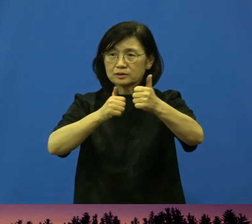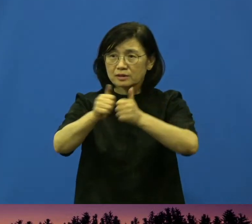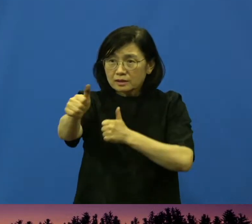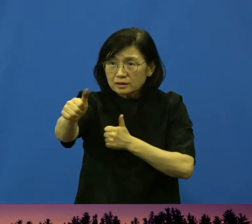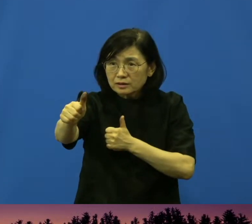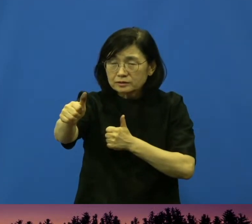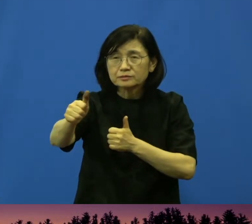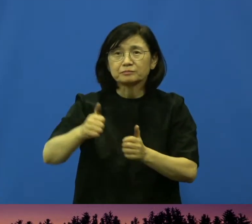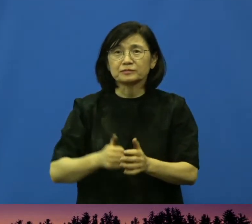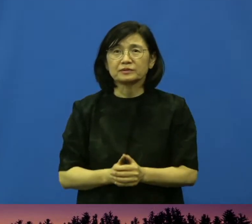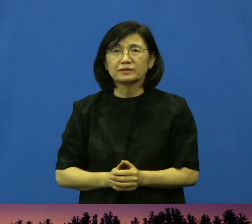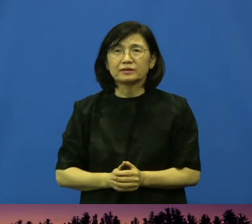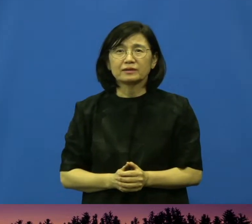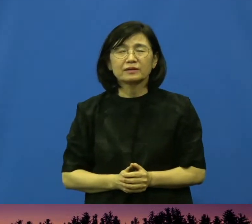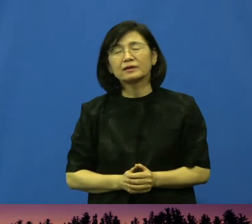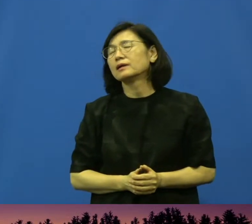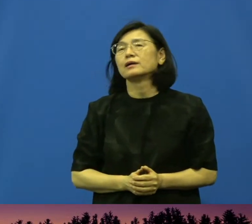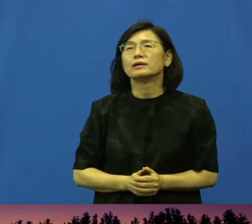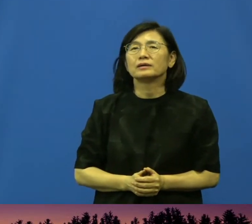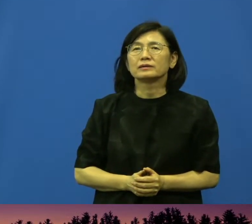오해가 있어요.